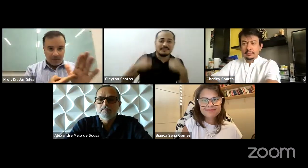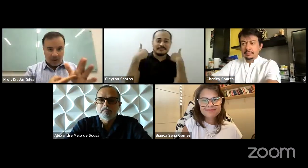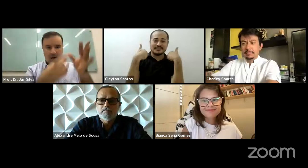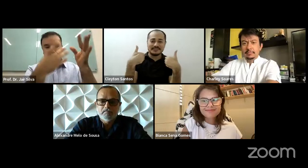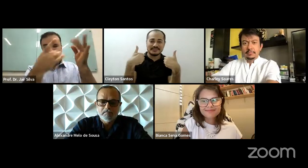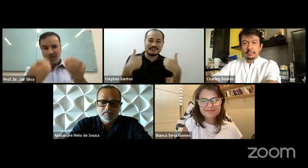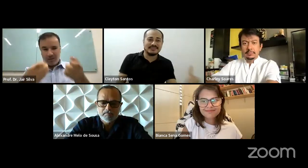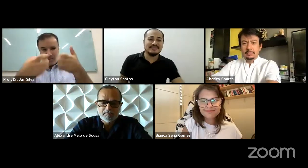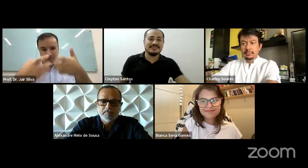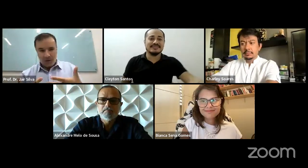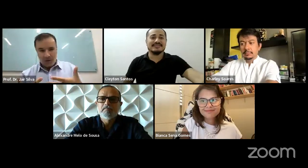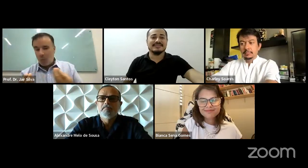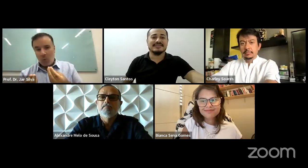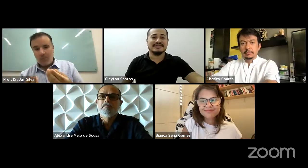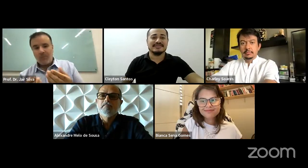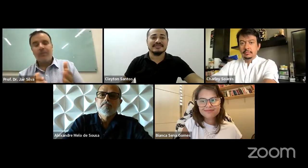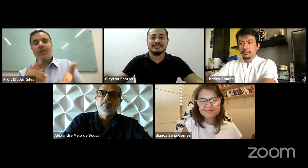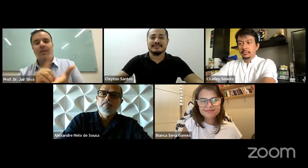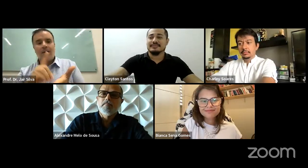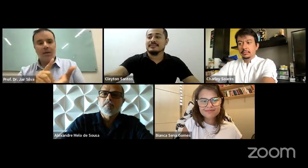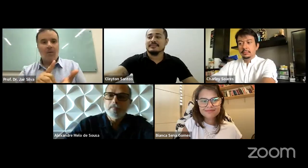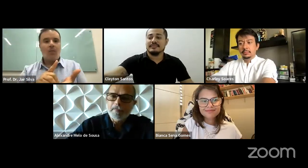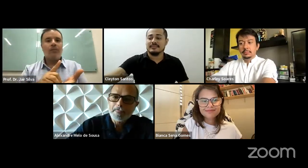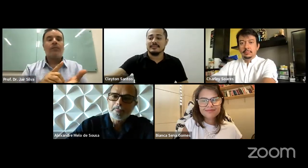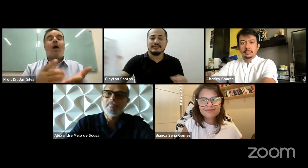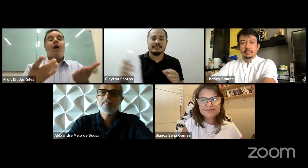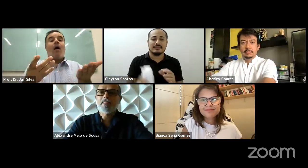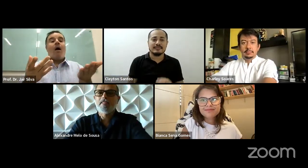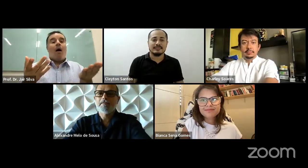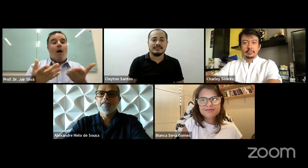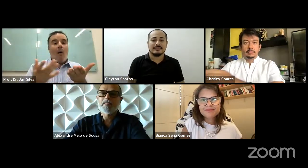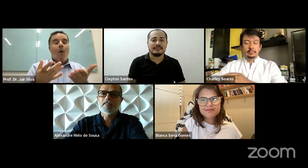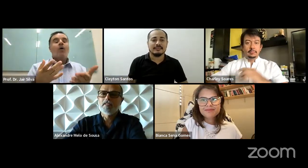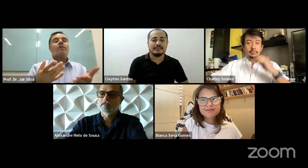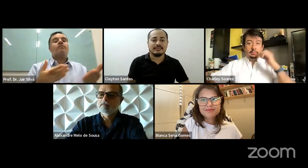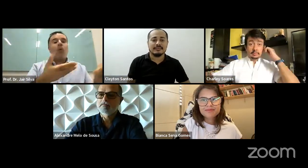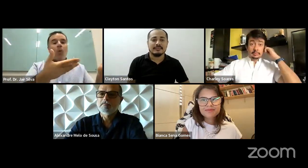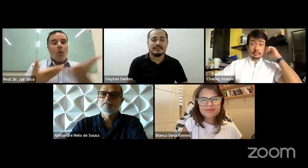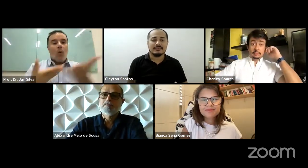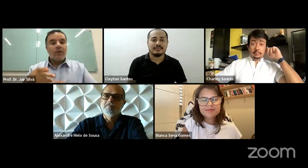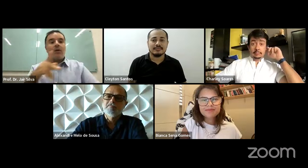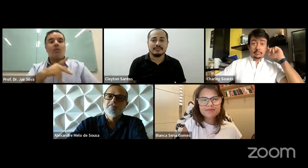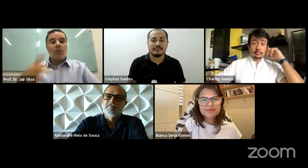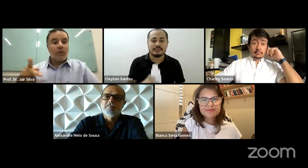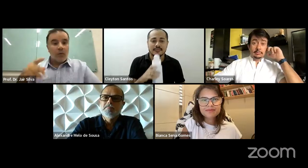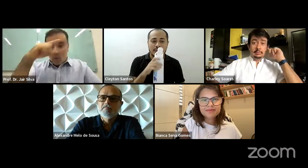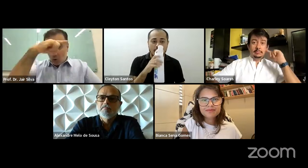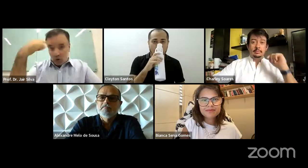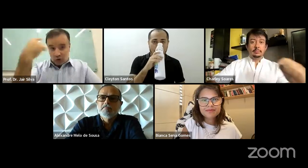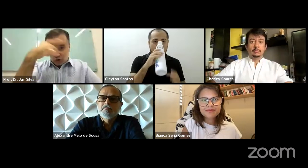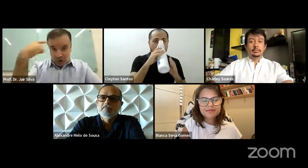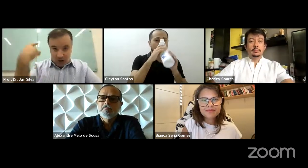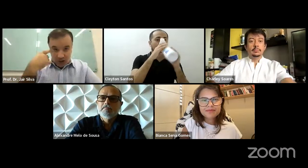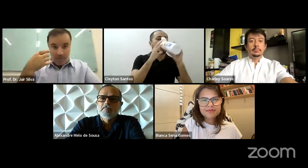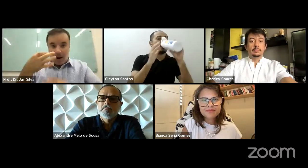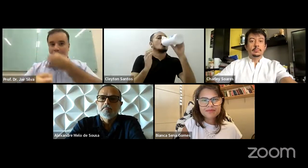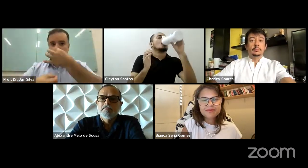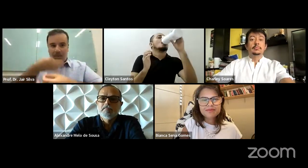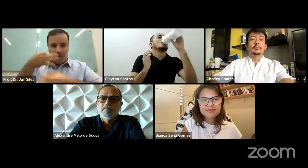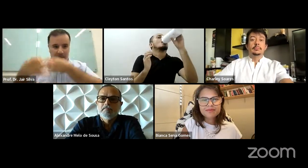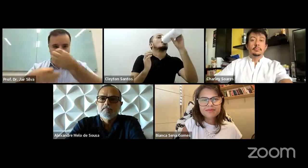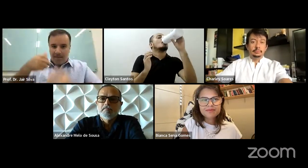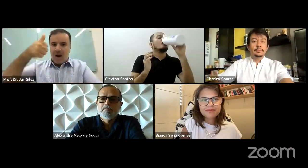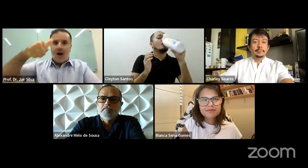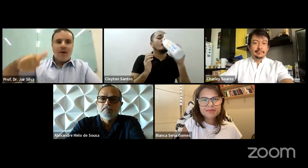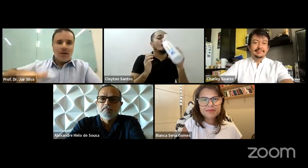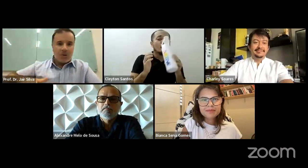Então, ok, Cleiton. fez a sua apresentação. Parabéns,